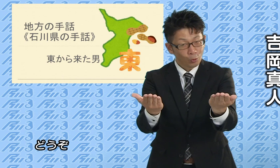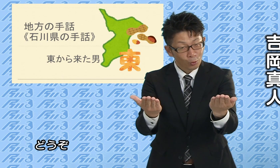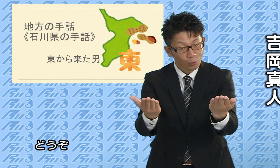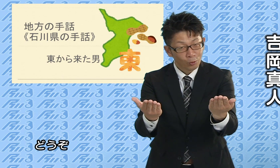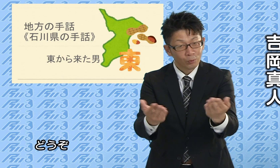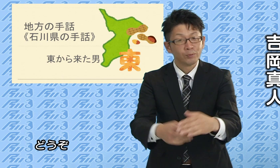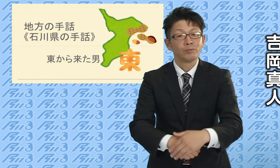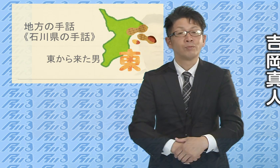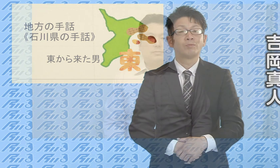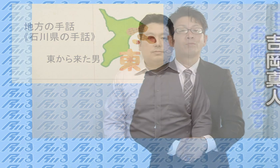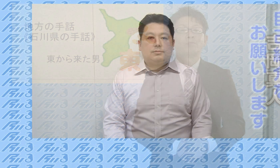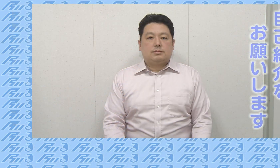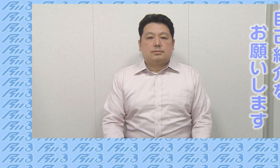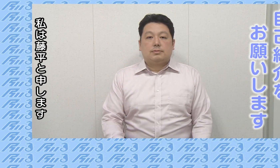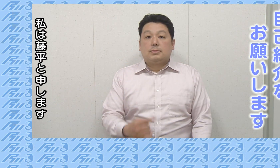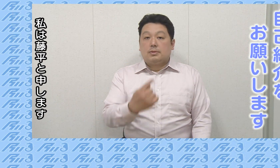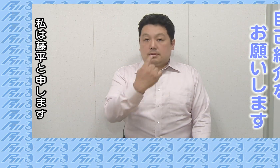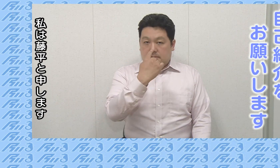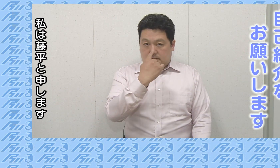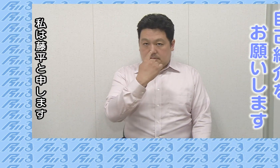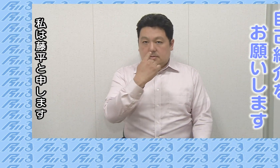。どうぞ。